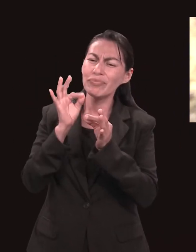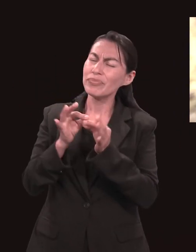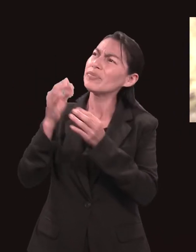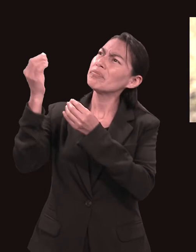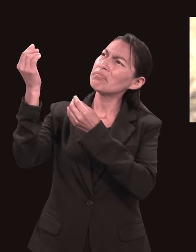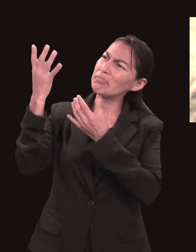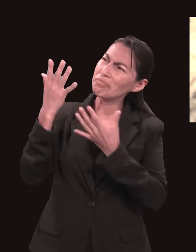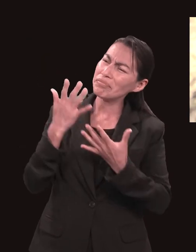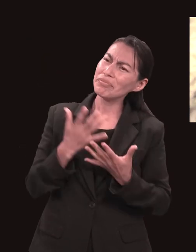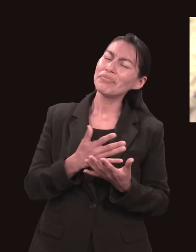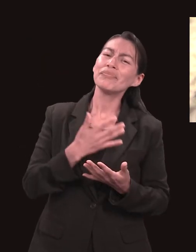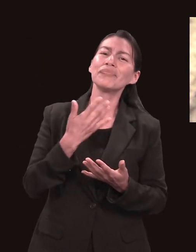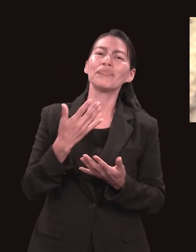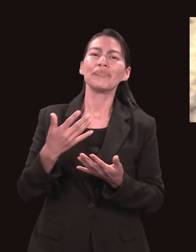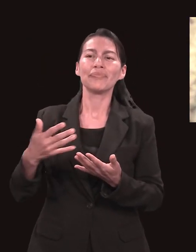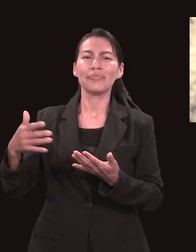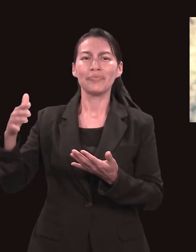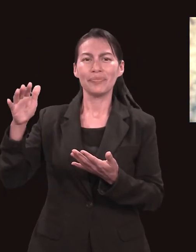a ti